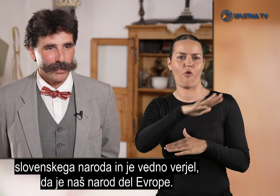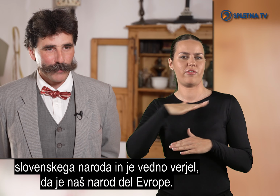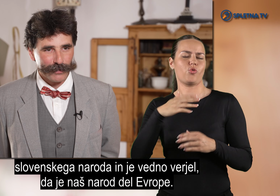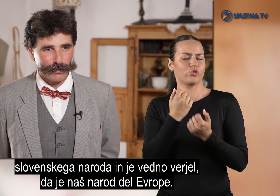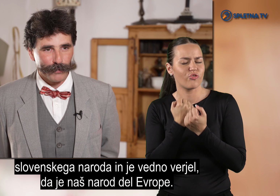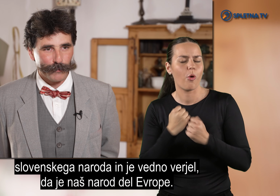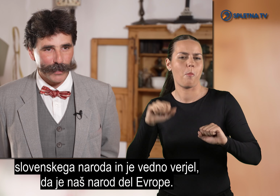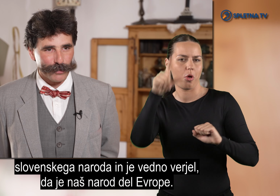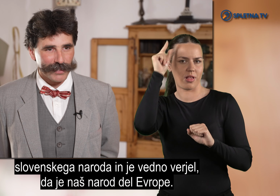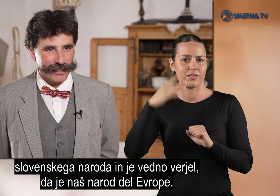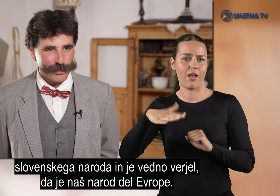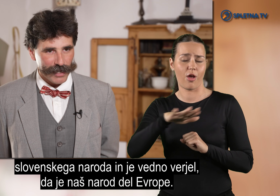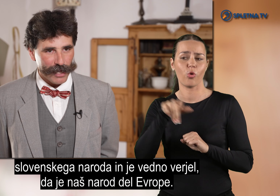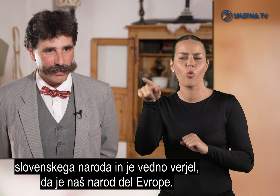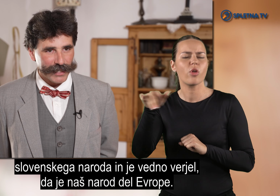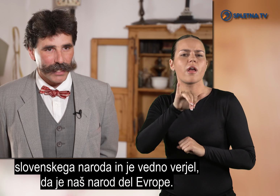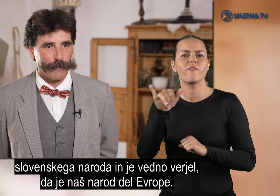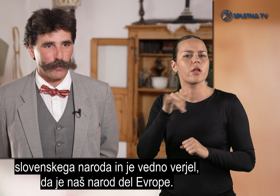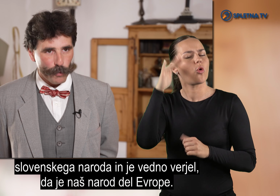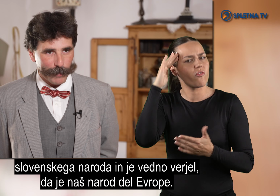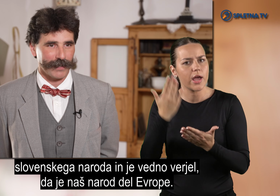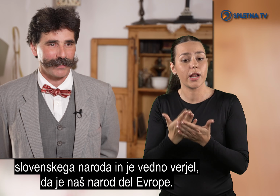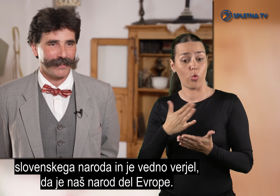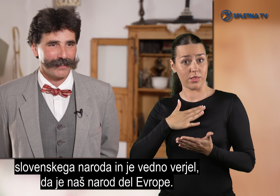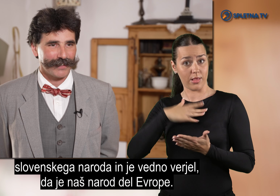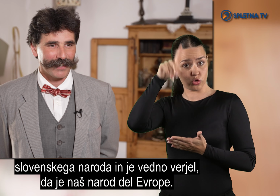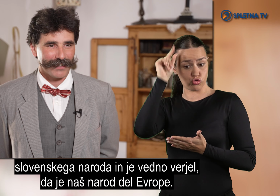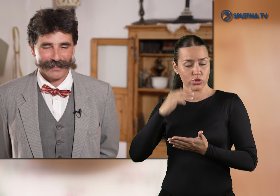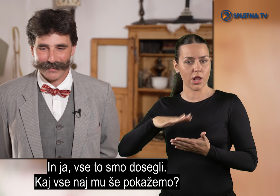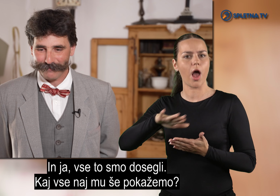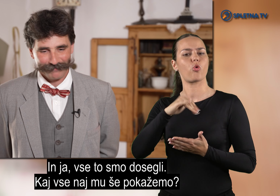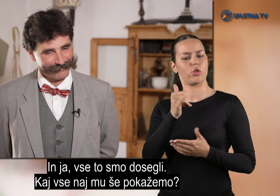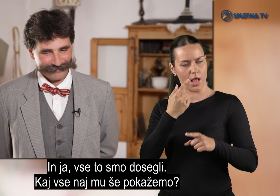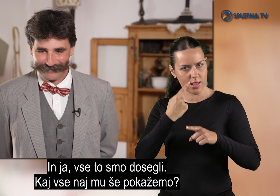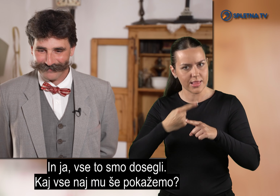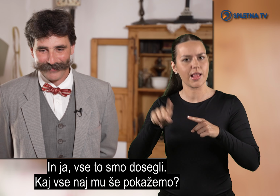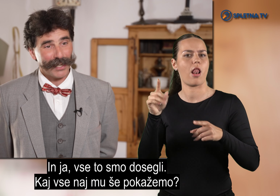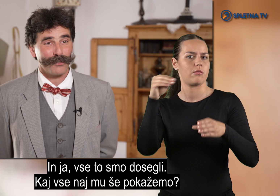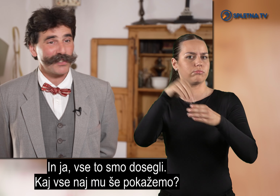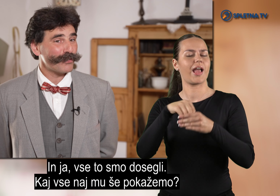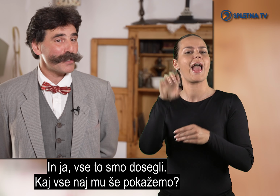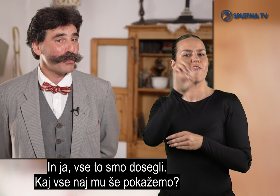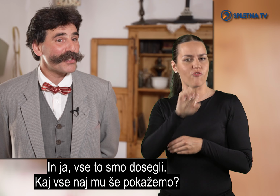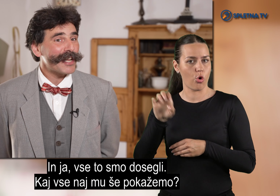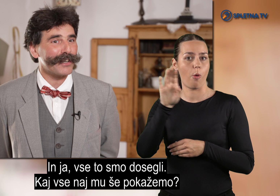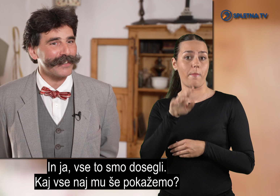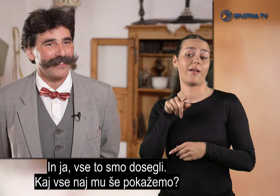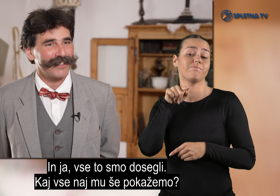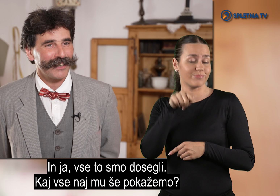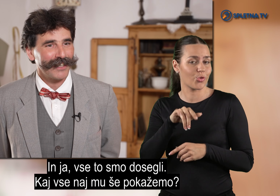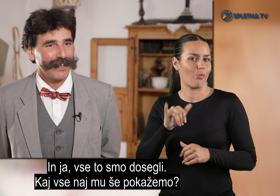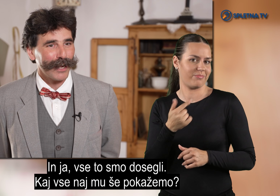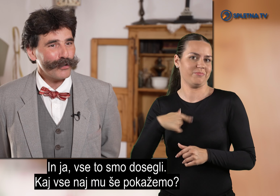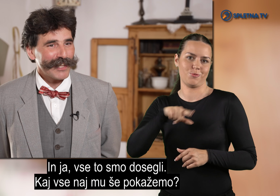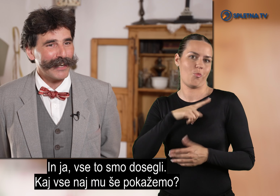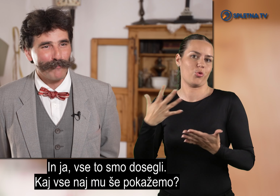je vedno verjel, da je naš narod del Evrope. In ja, vse to smo dosegli. Kaj vse naj mu